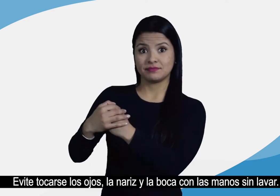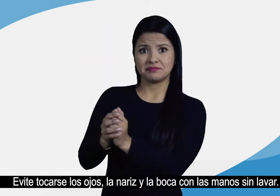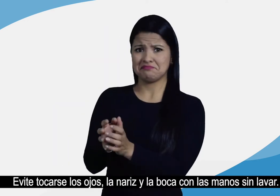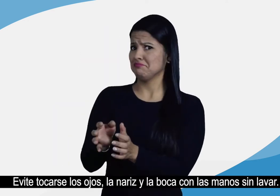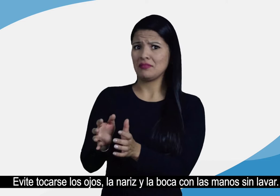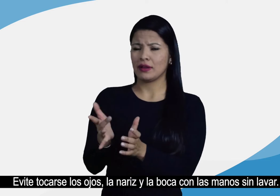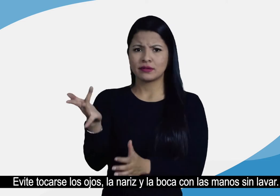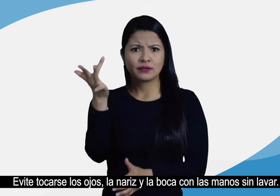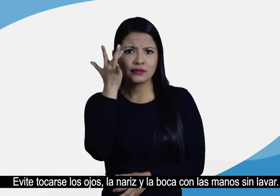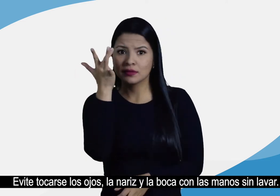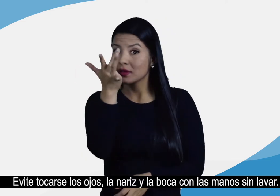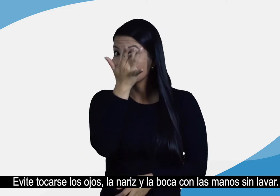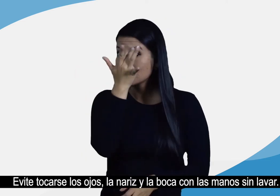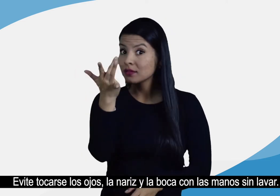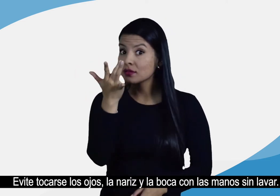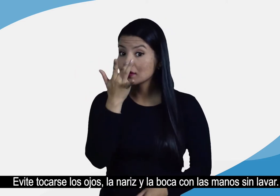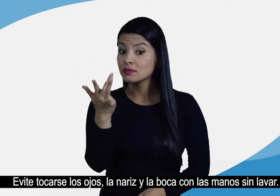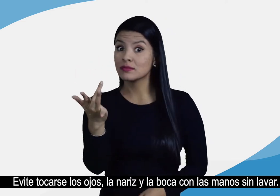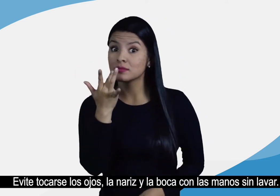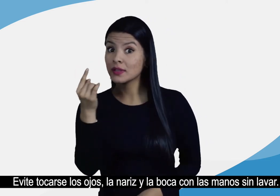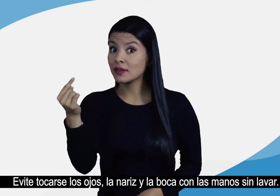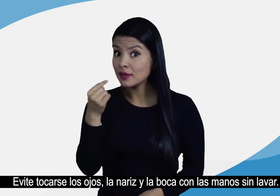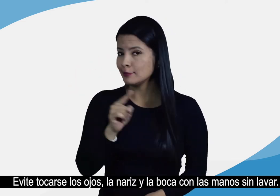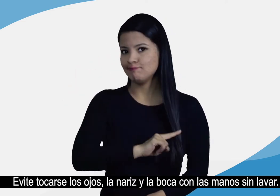Evite tocarse los ojos, la nariz y la boca con las manos sin lavar.